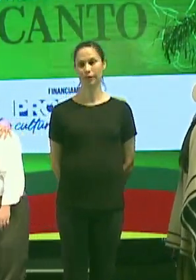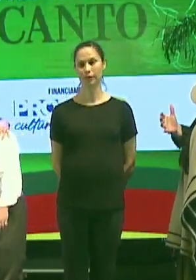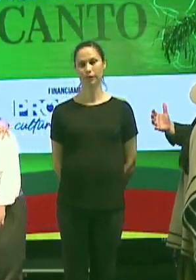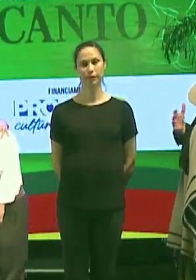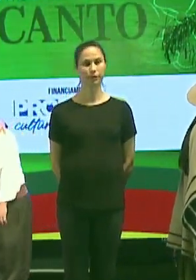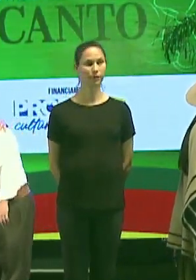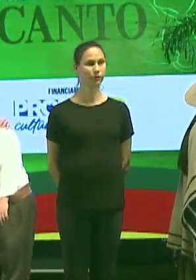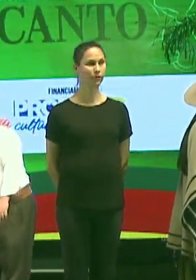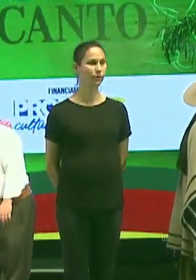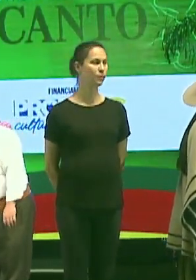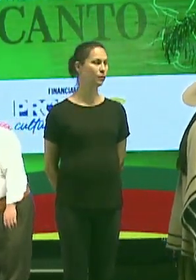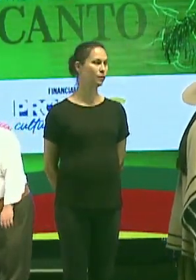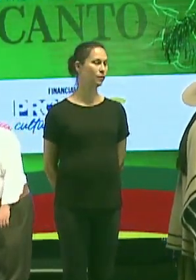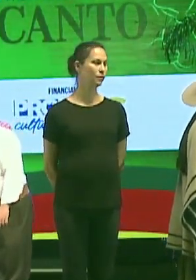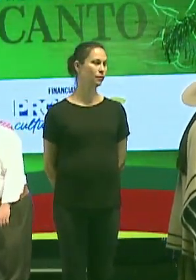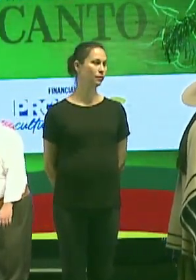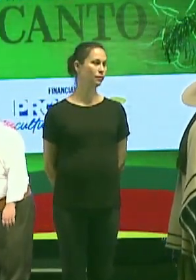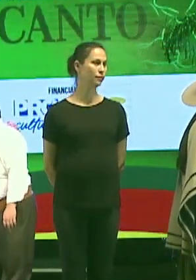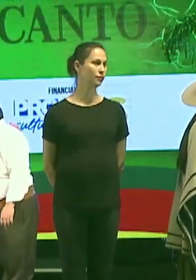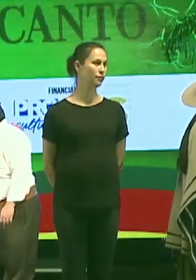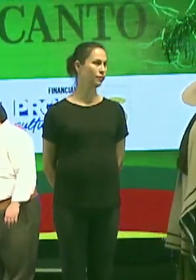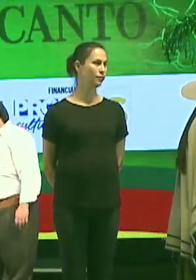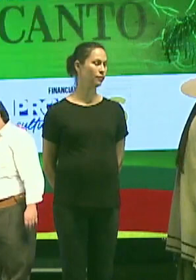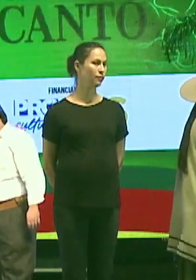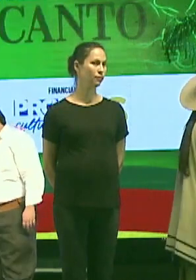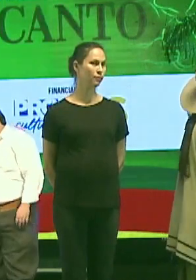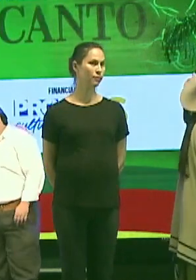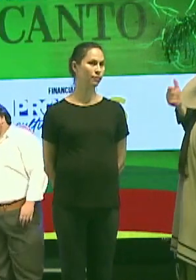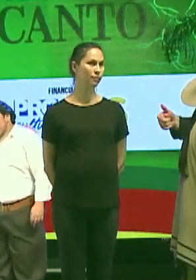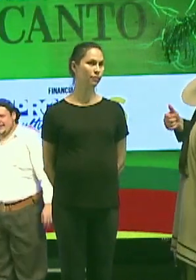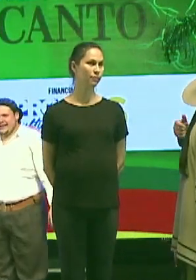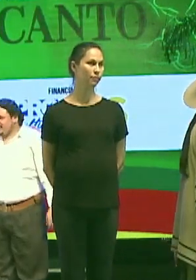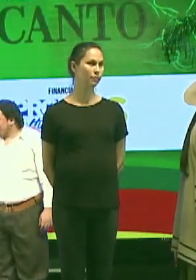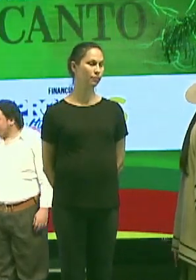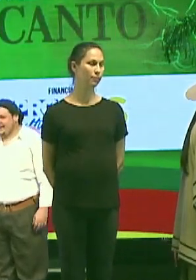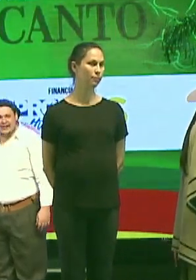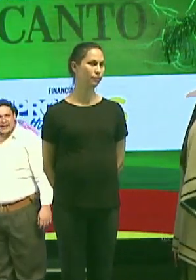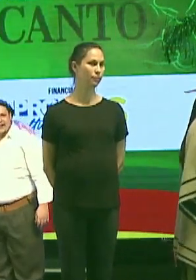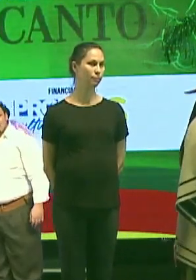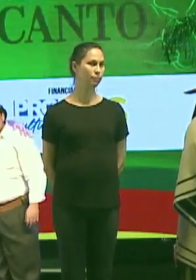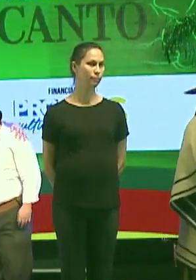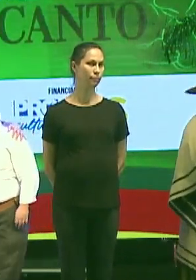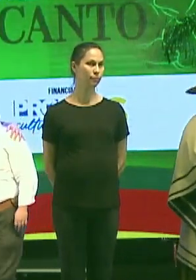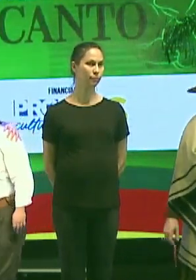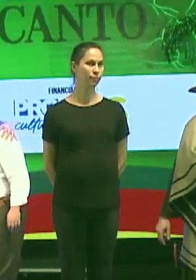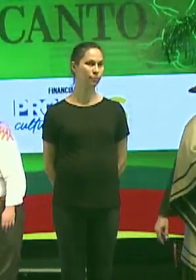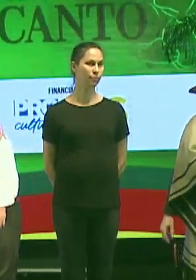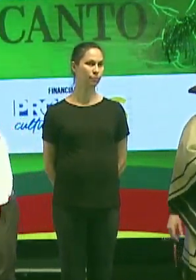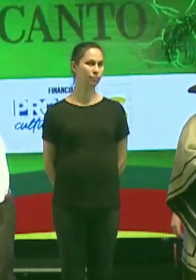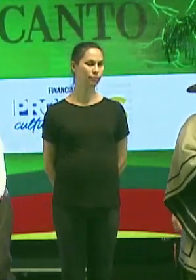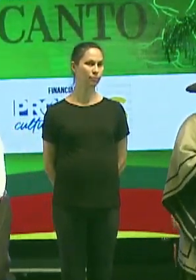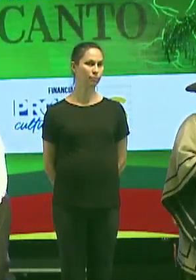Isso. Ótimo. E você chama. Beleza.